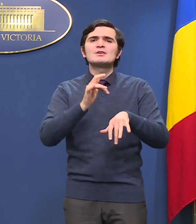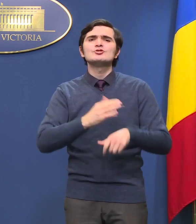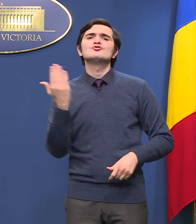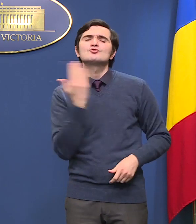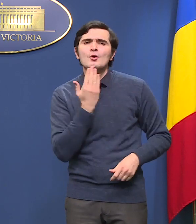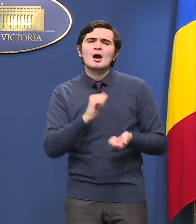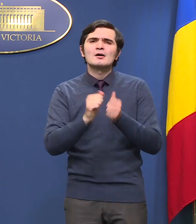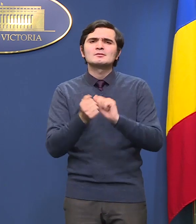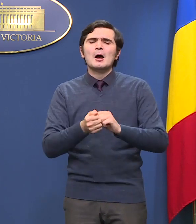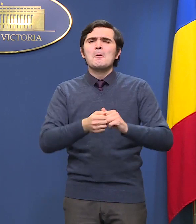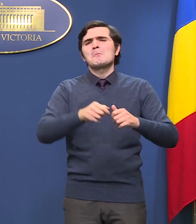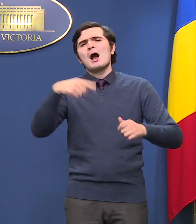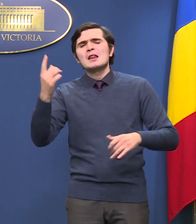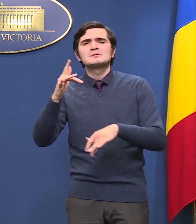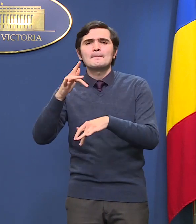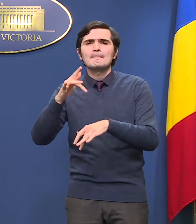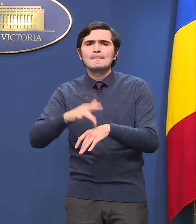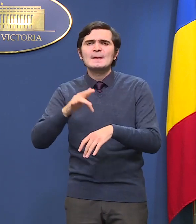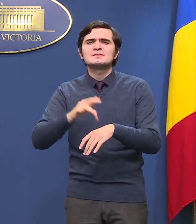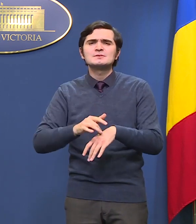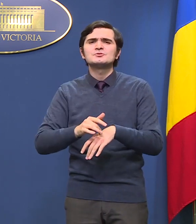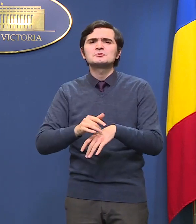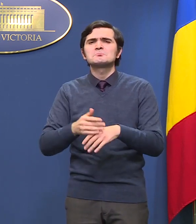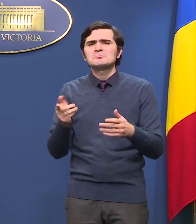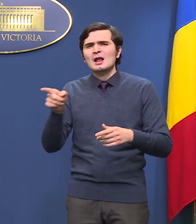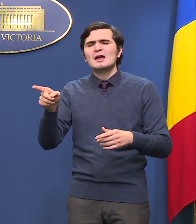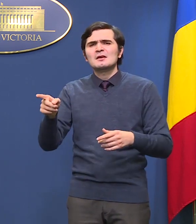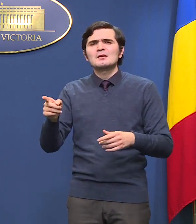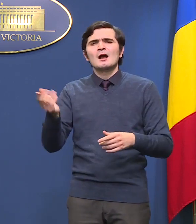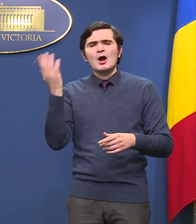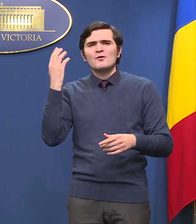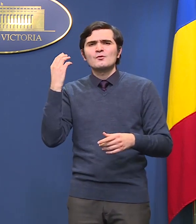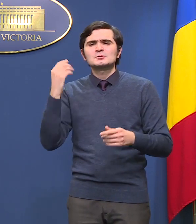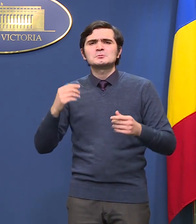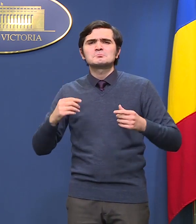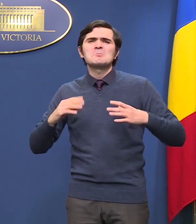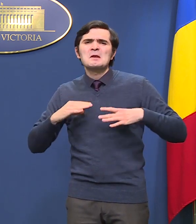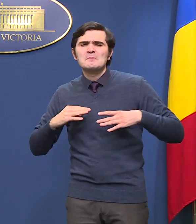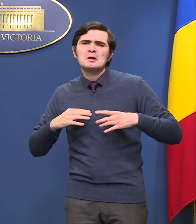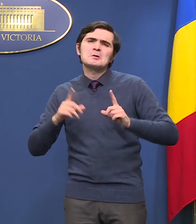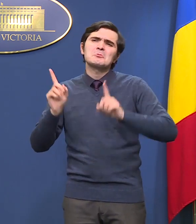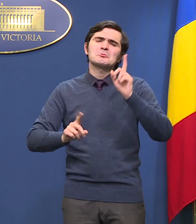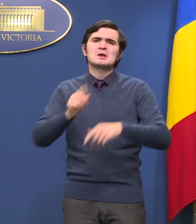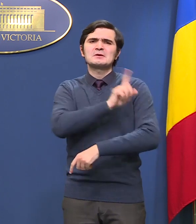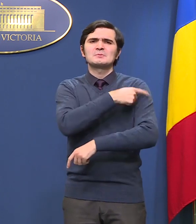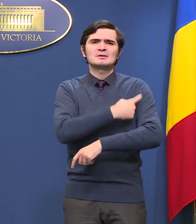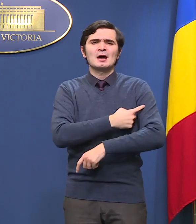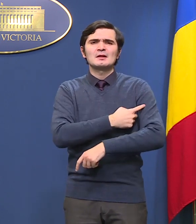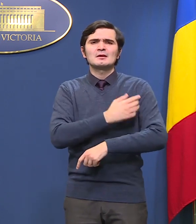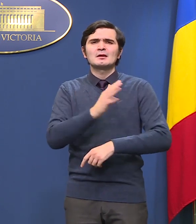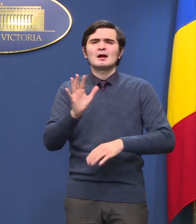sau cadre medicale care au fost disponibile, fie în diverse spitale care nu sunt în prima